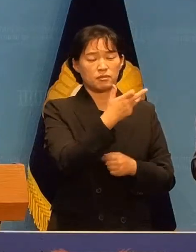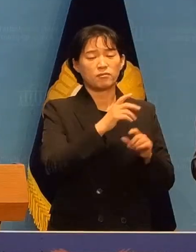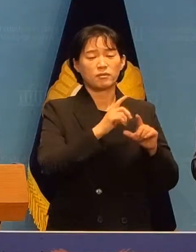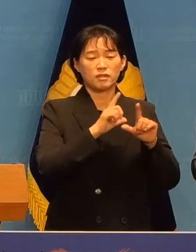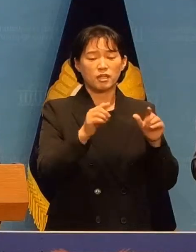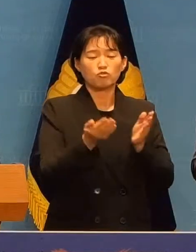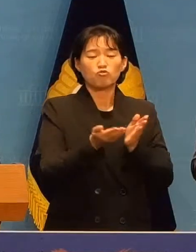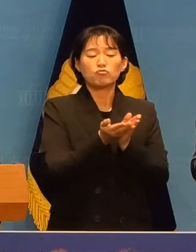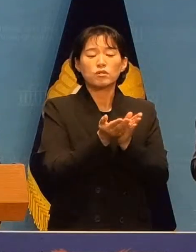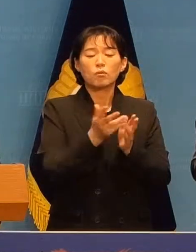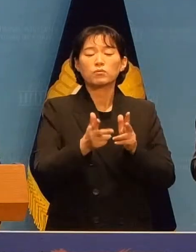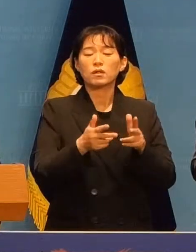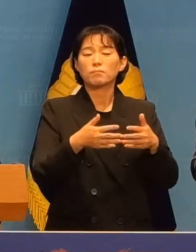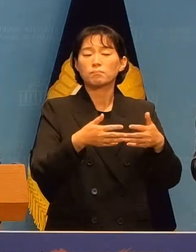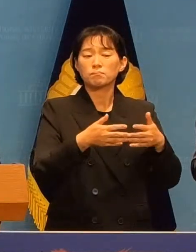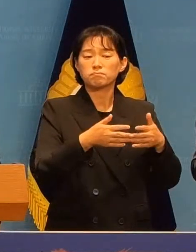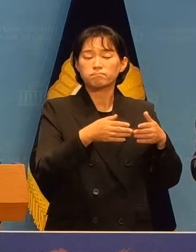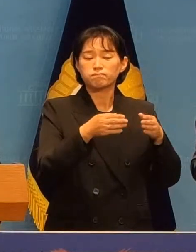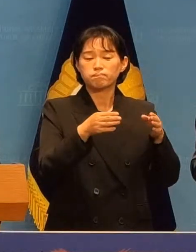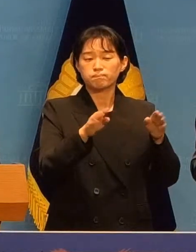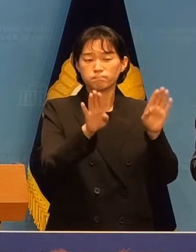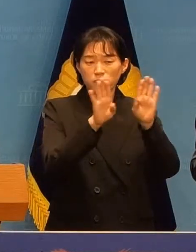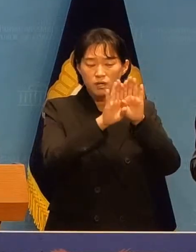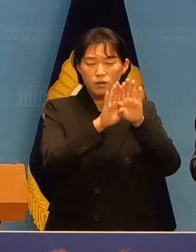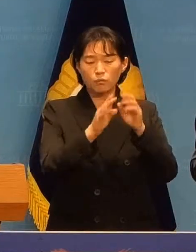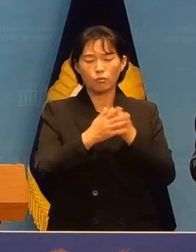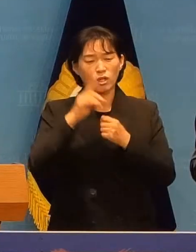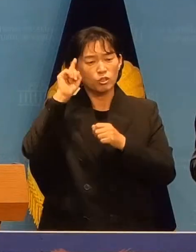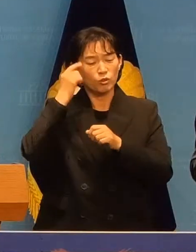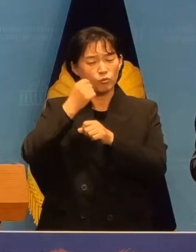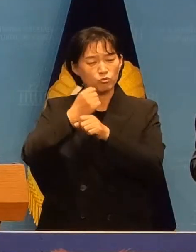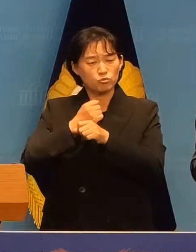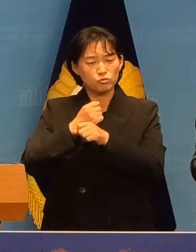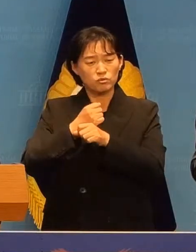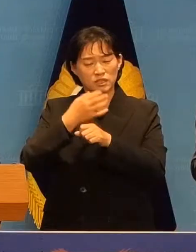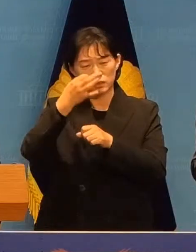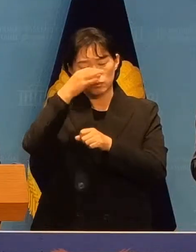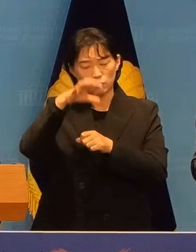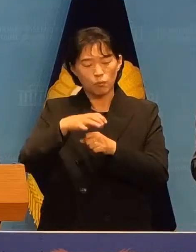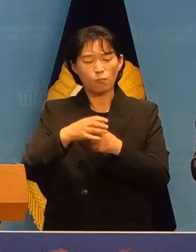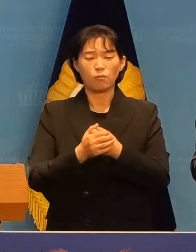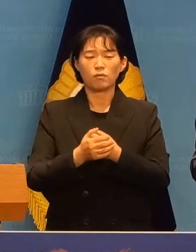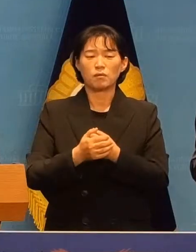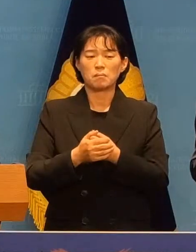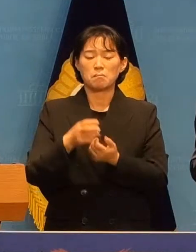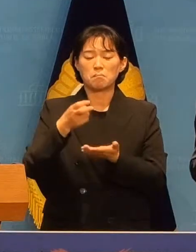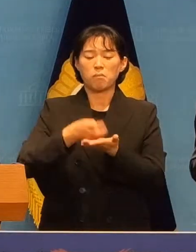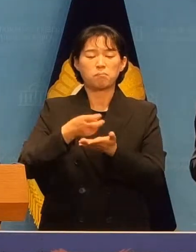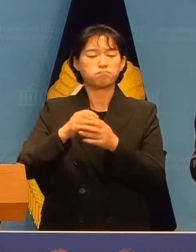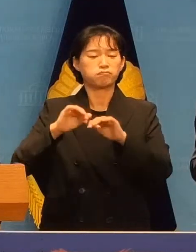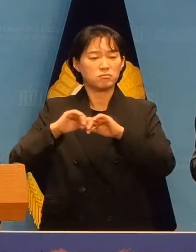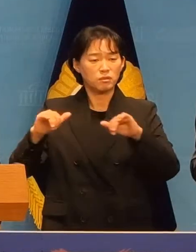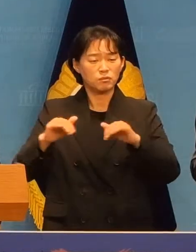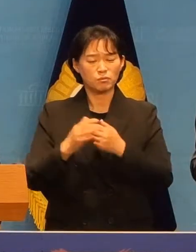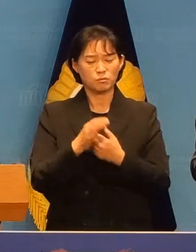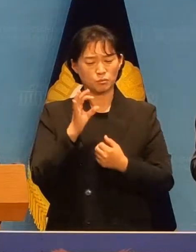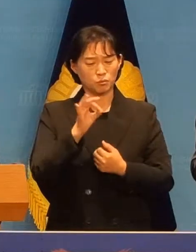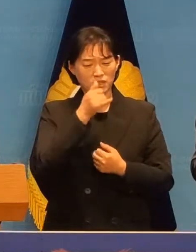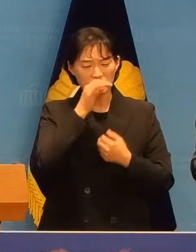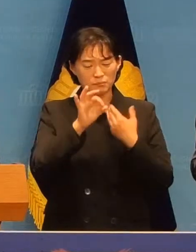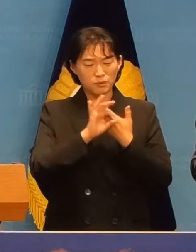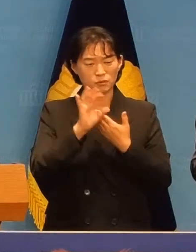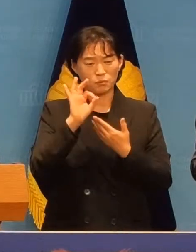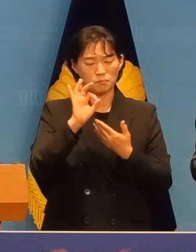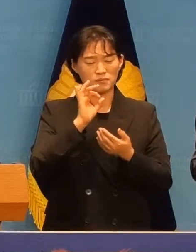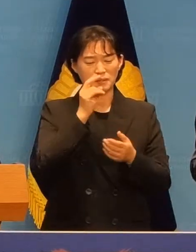닫고 디자인센터를 포함한 연구개발법인이 분리되고 돈이 되는 자산은 모두 팔려 본사로